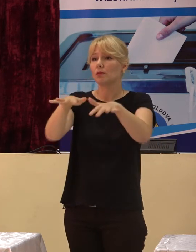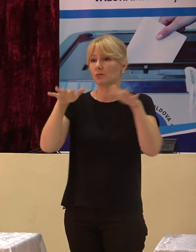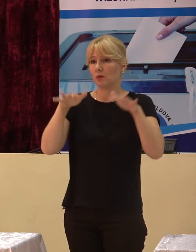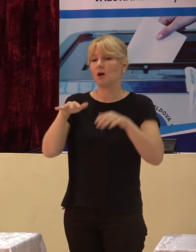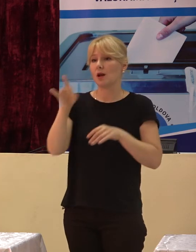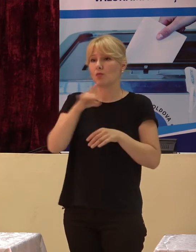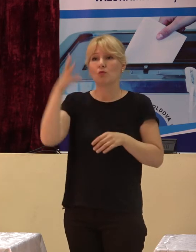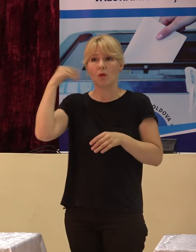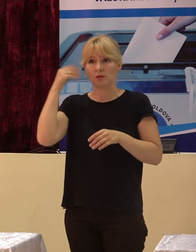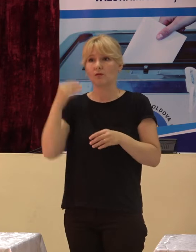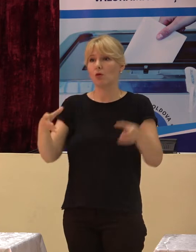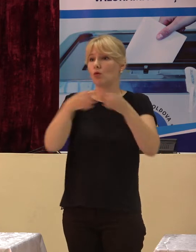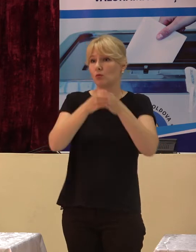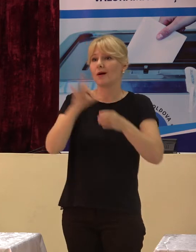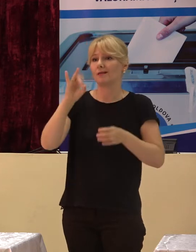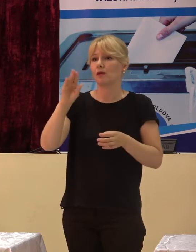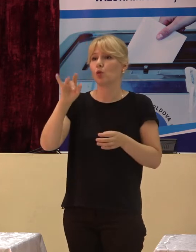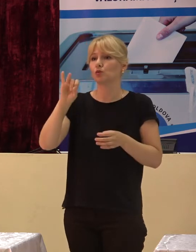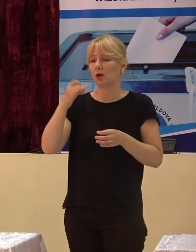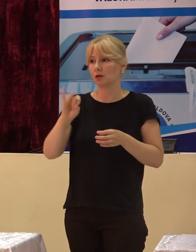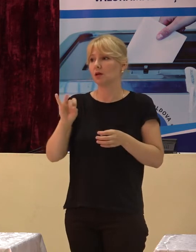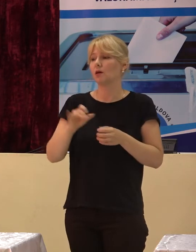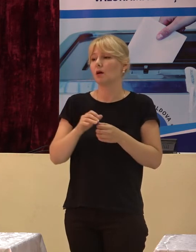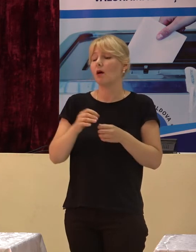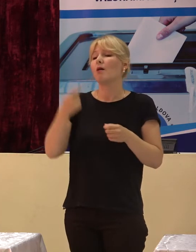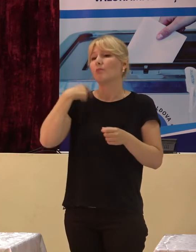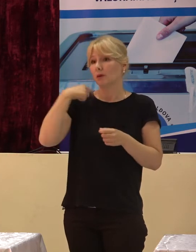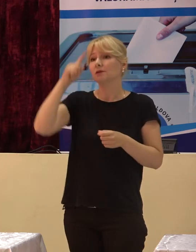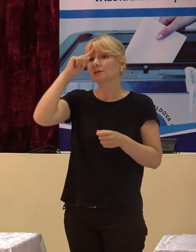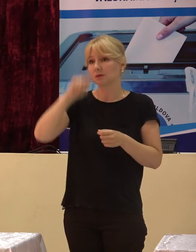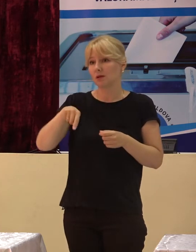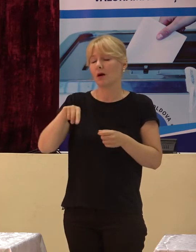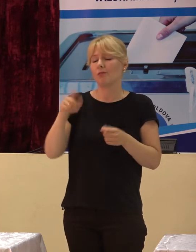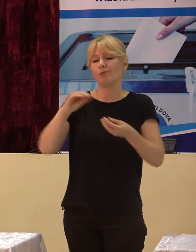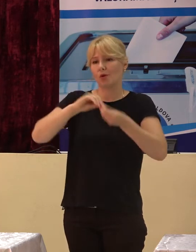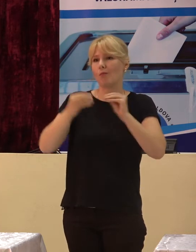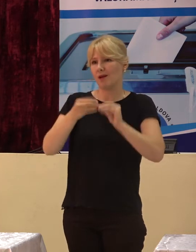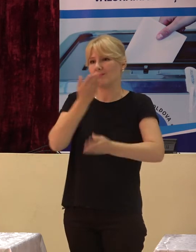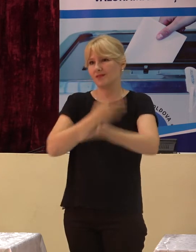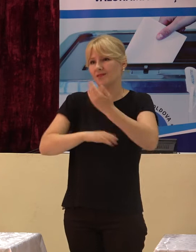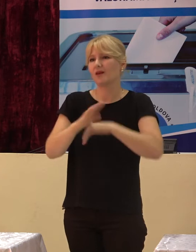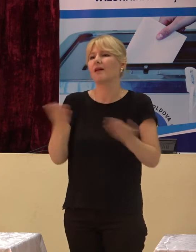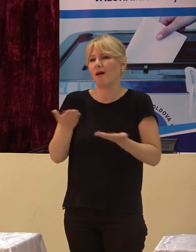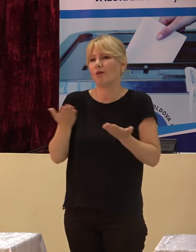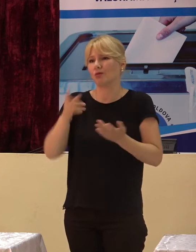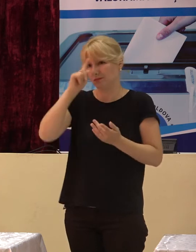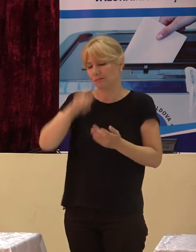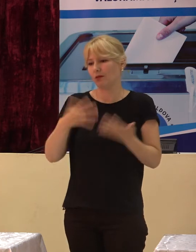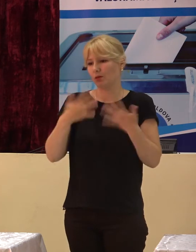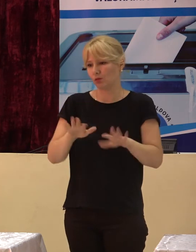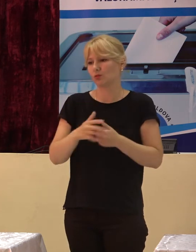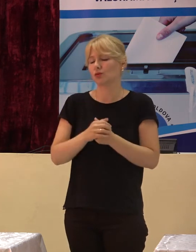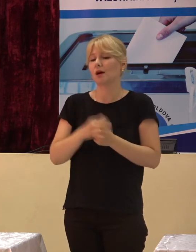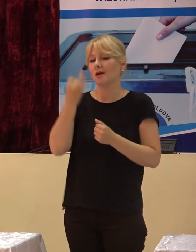blocului electoral Renata Usatăi. Deci eu cunoaștem foarte bine necesitățile persoanelor cu nevoi speciale și